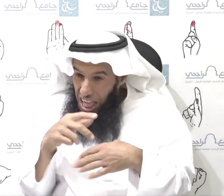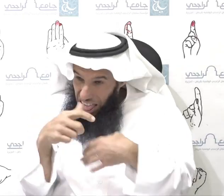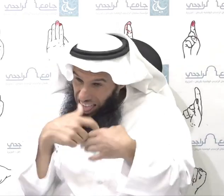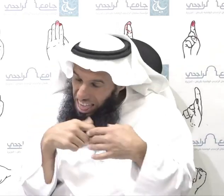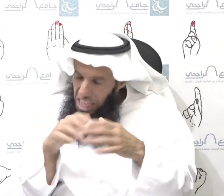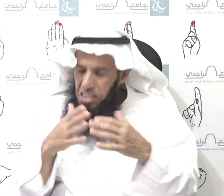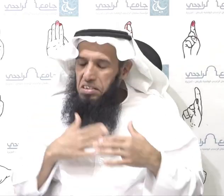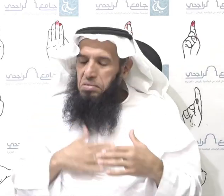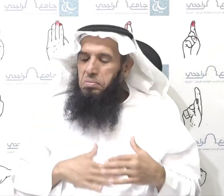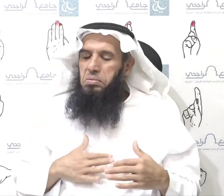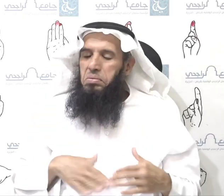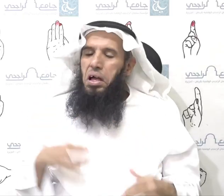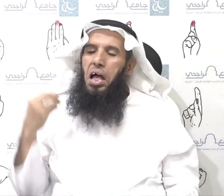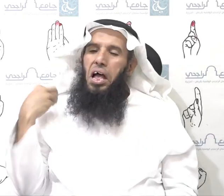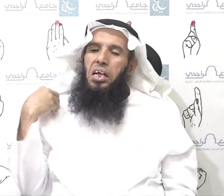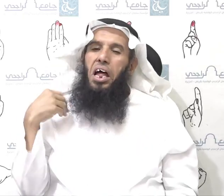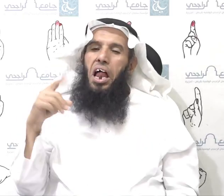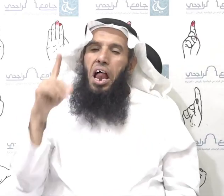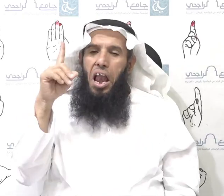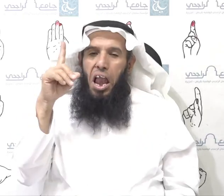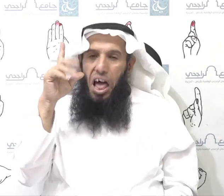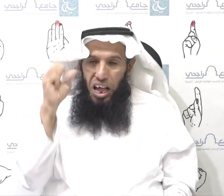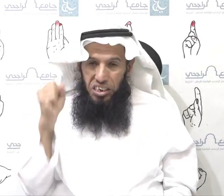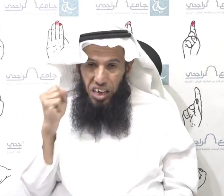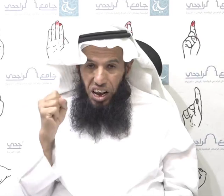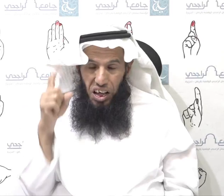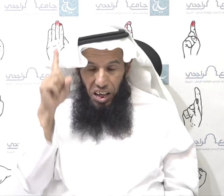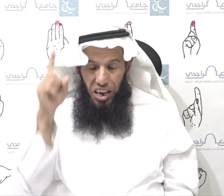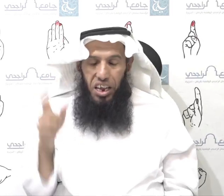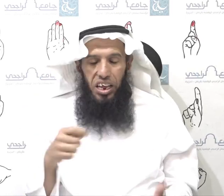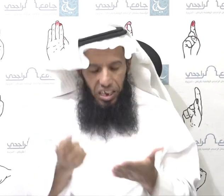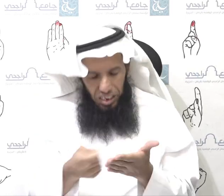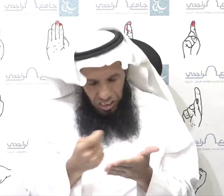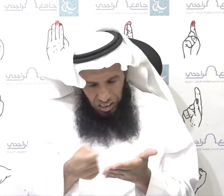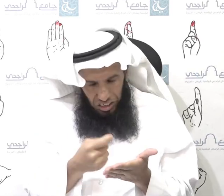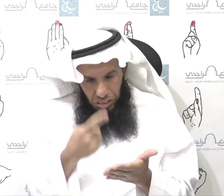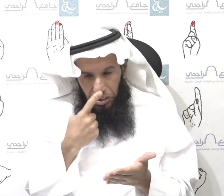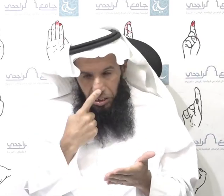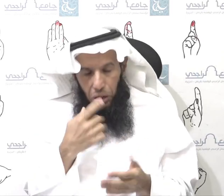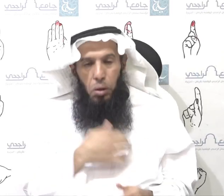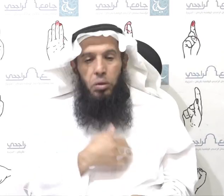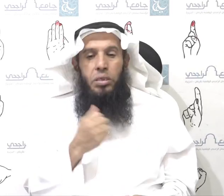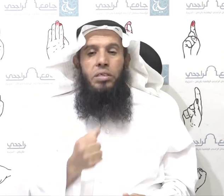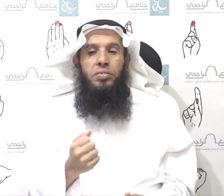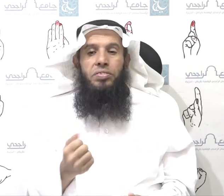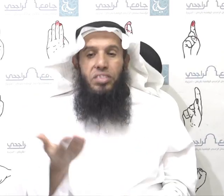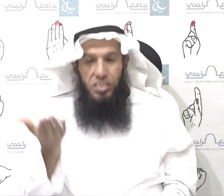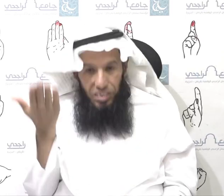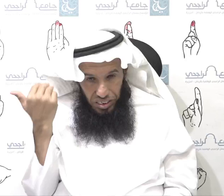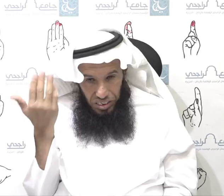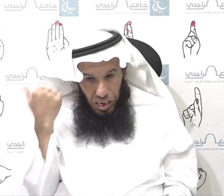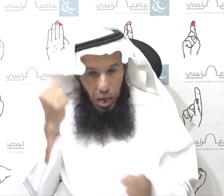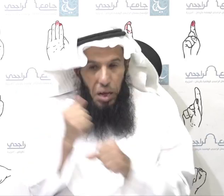والثناء، فإن الله جل وعلا يكتب للعبد المؤمن ما كان يعمله عند